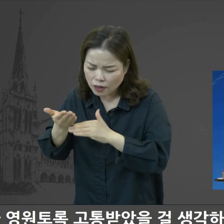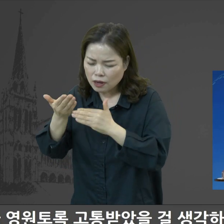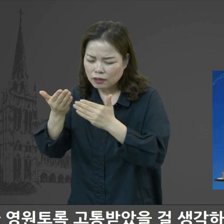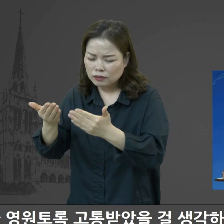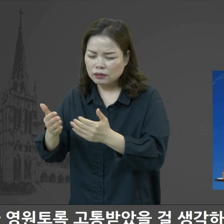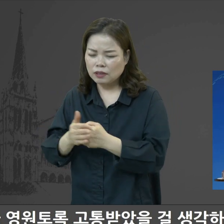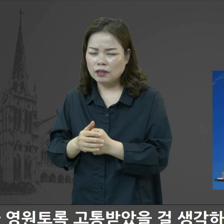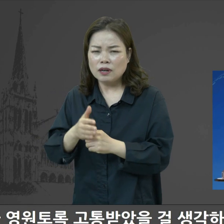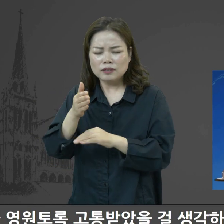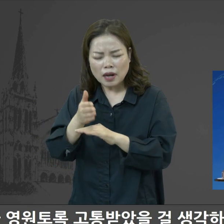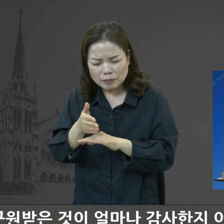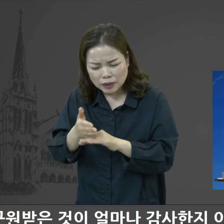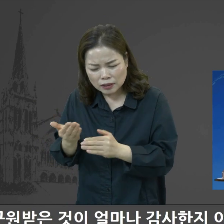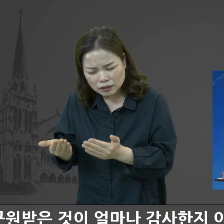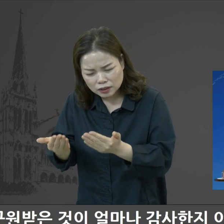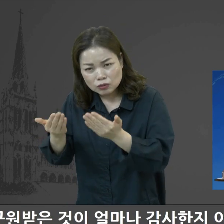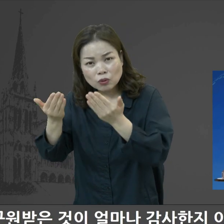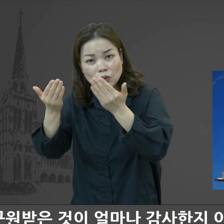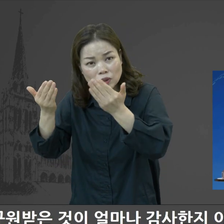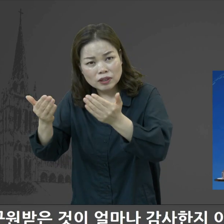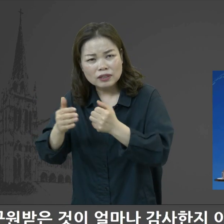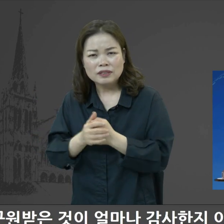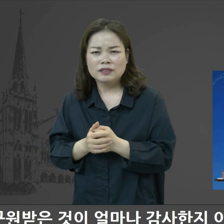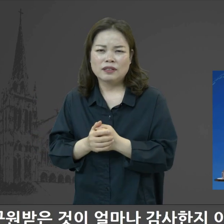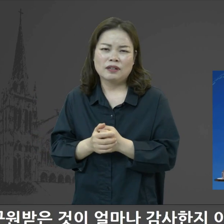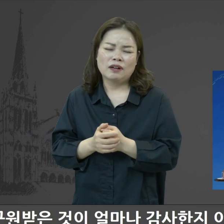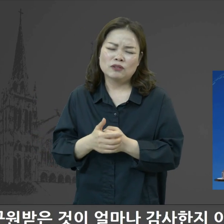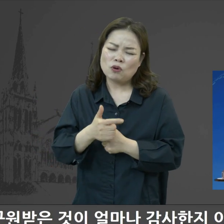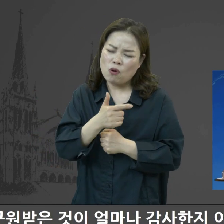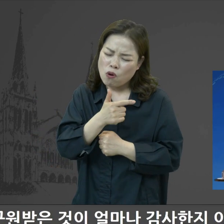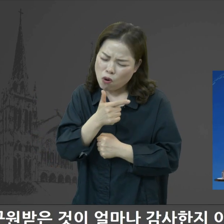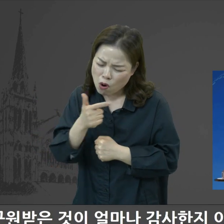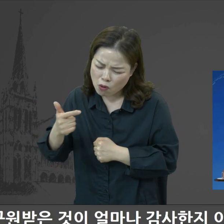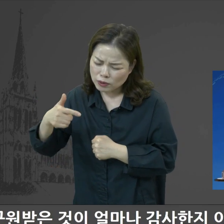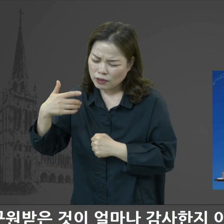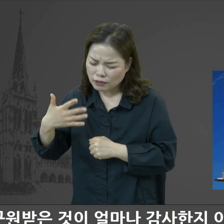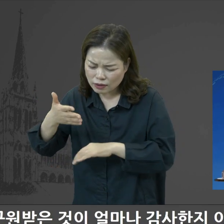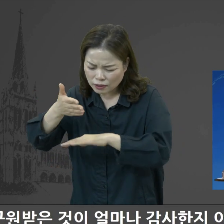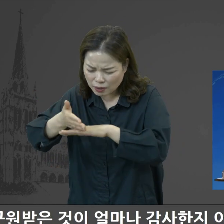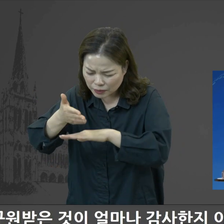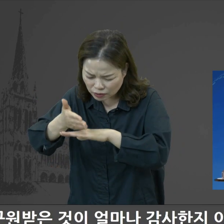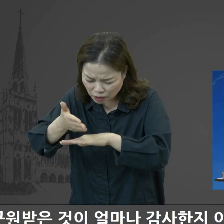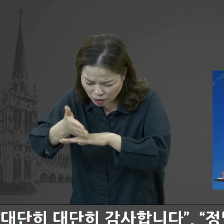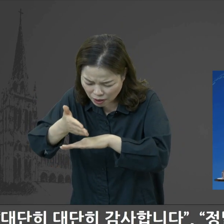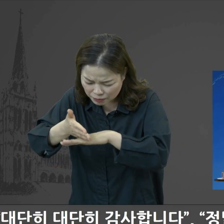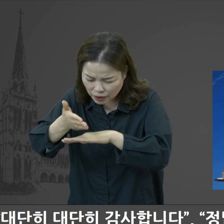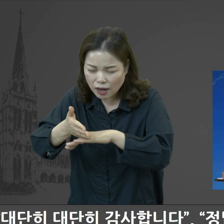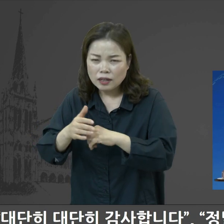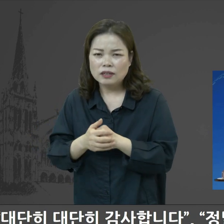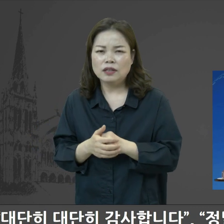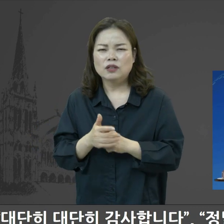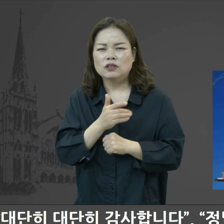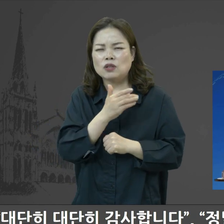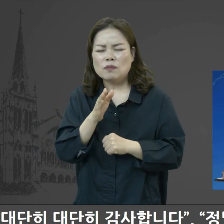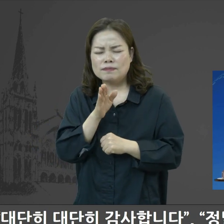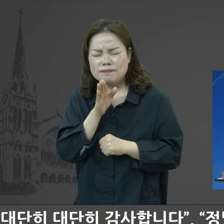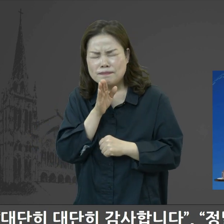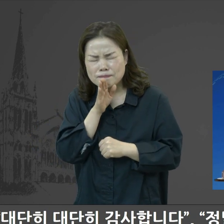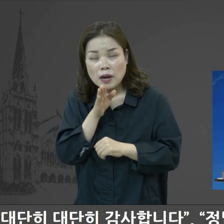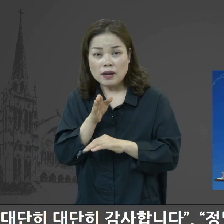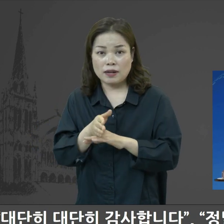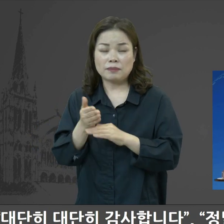아무리 감사하다고 대단히 감사합니다. 정말 감사합니다. 너무너무